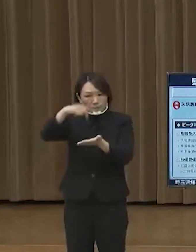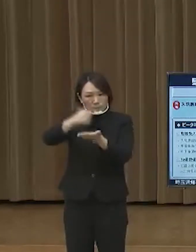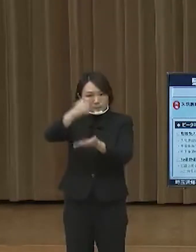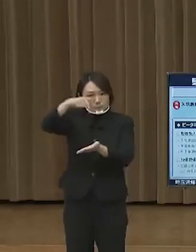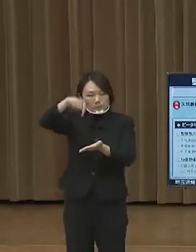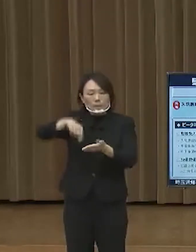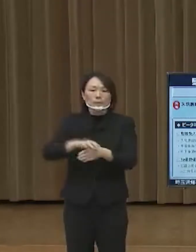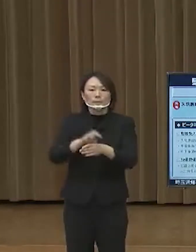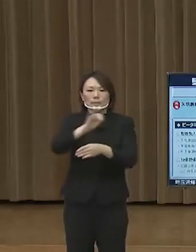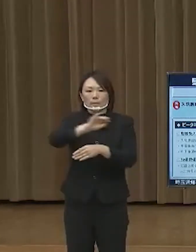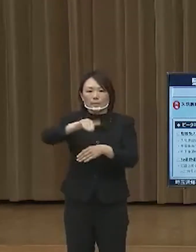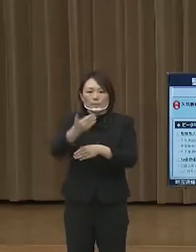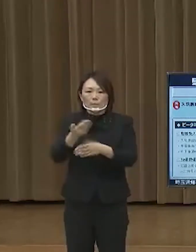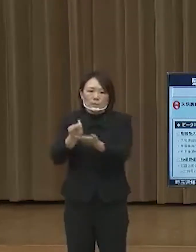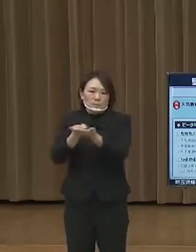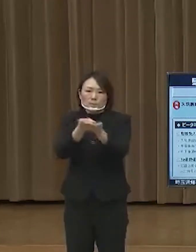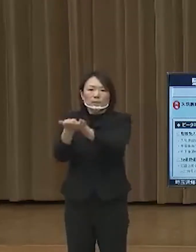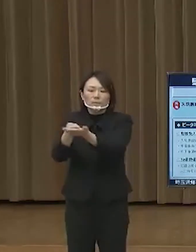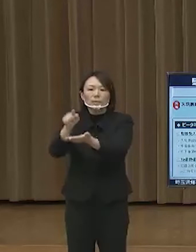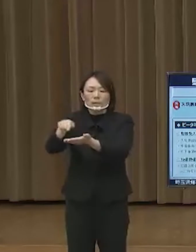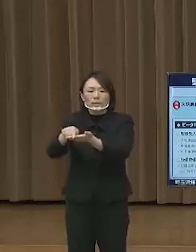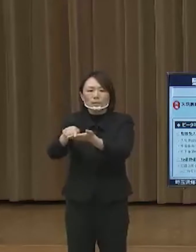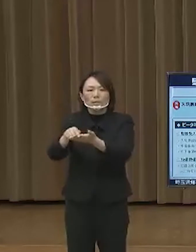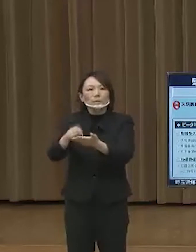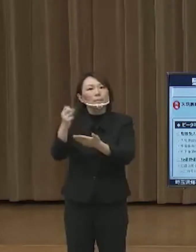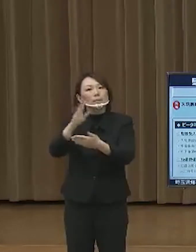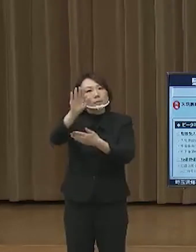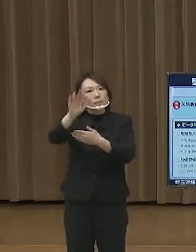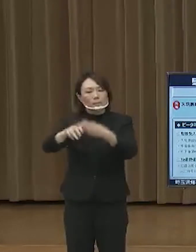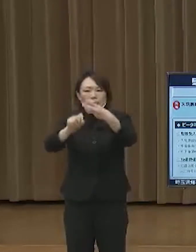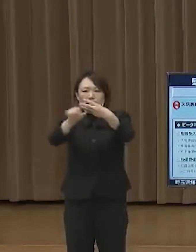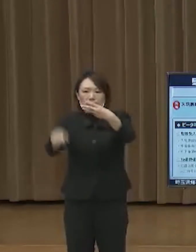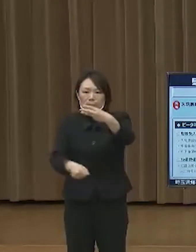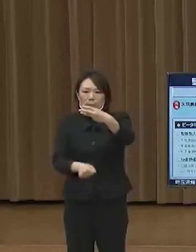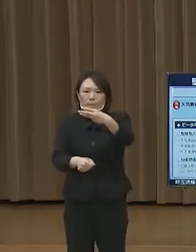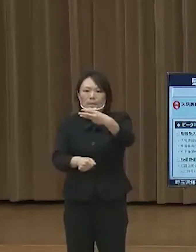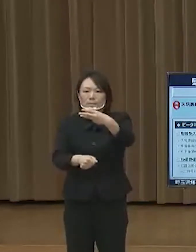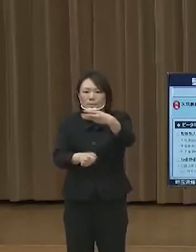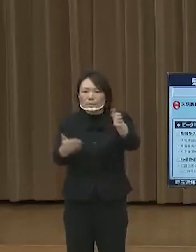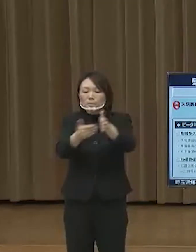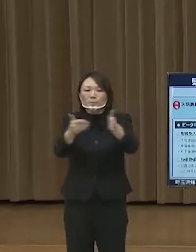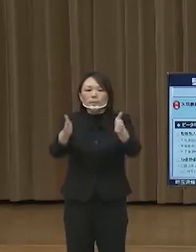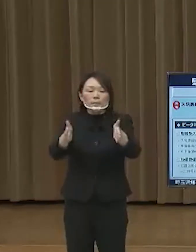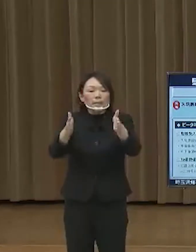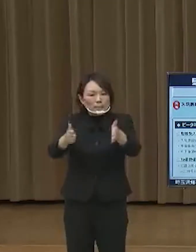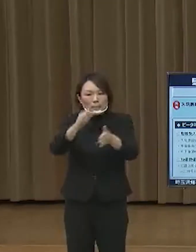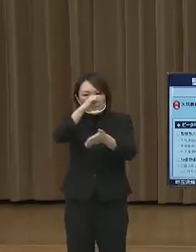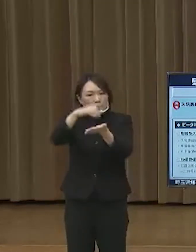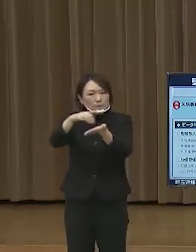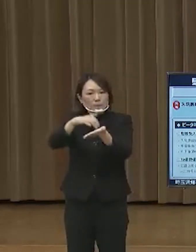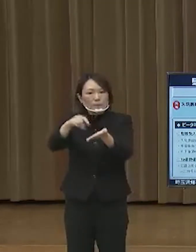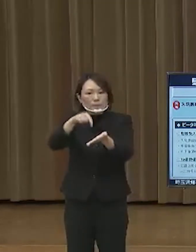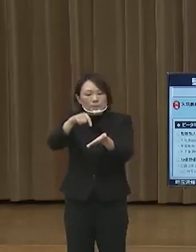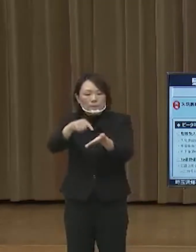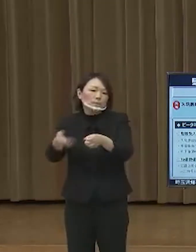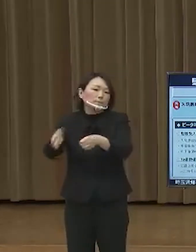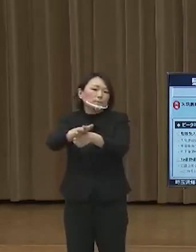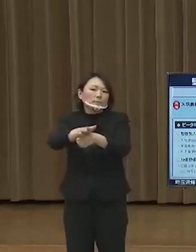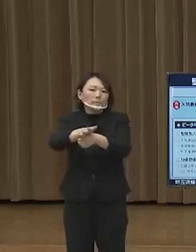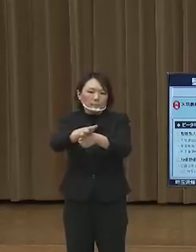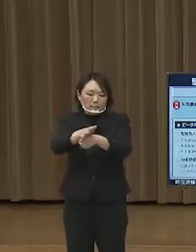1400床前提、そして3月までの前提を踏まえた上での予算というものを付けさせていただいています。